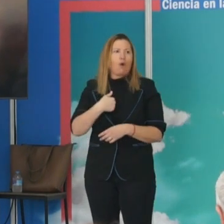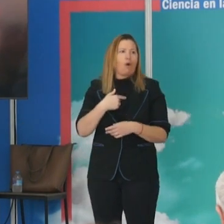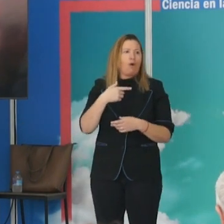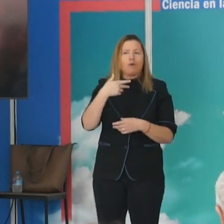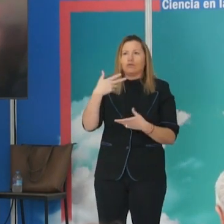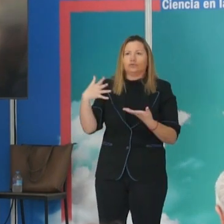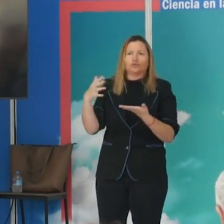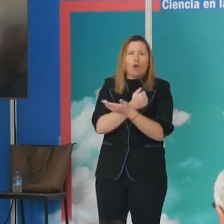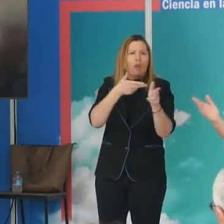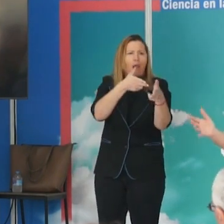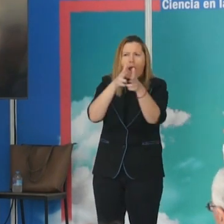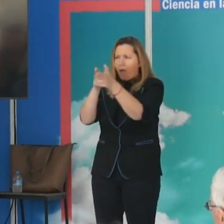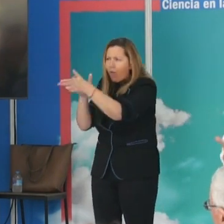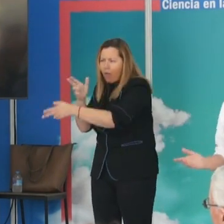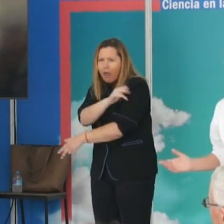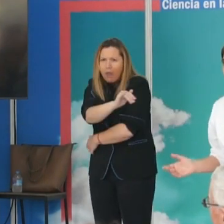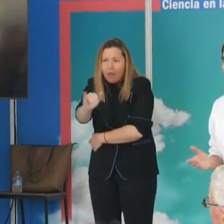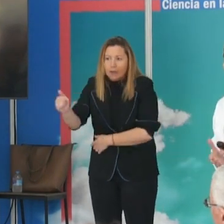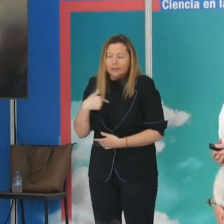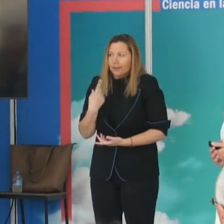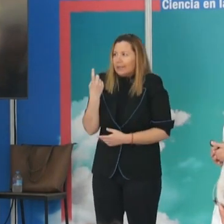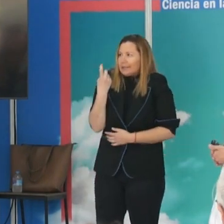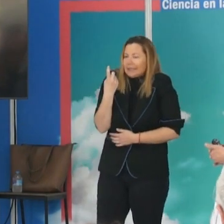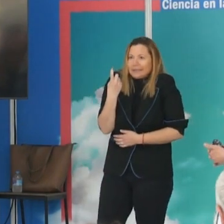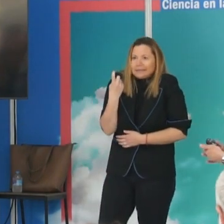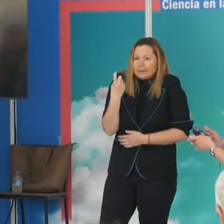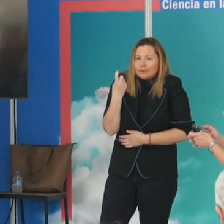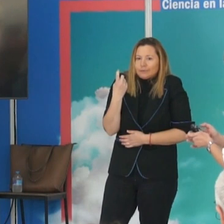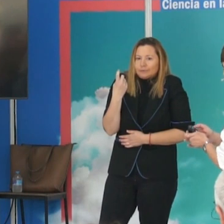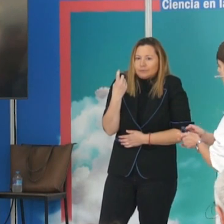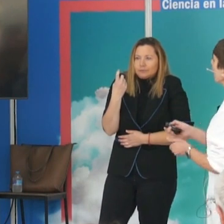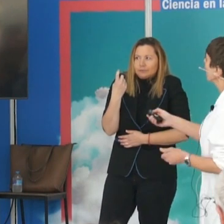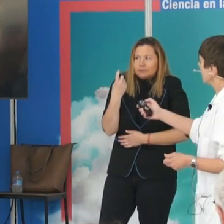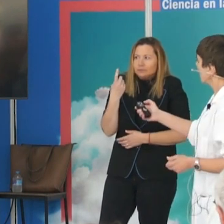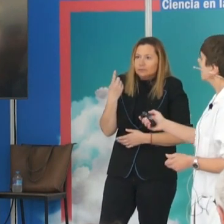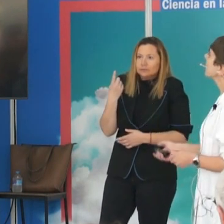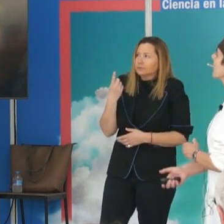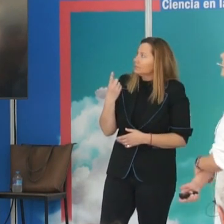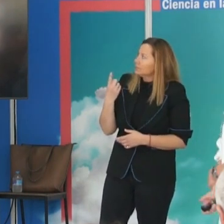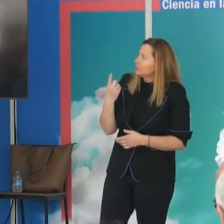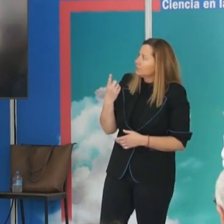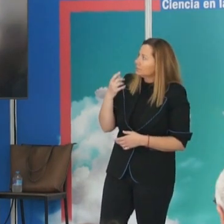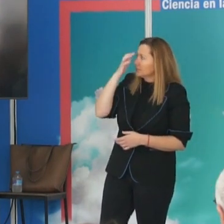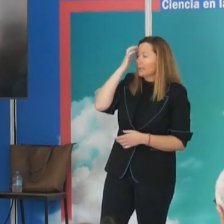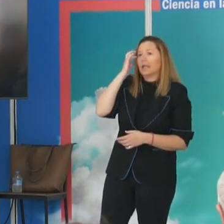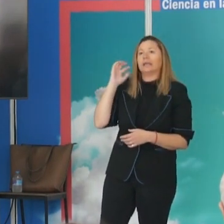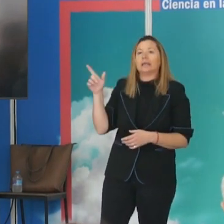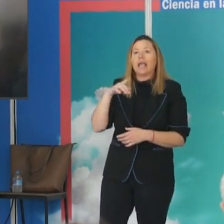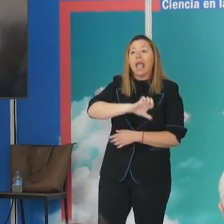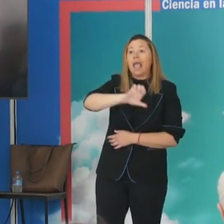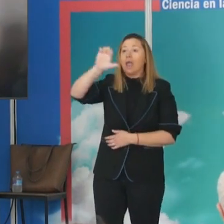con las guerras y todo esto, y es necesario que Europa tenga sus... ¿lo he apagado? En que Europa